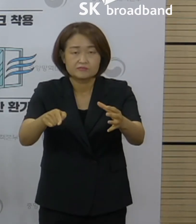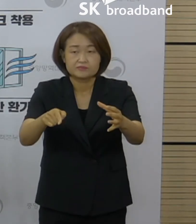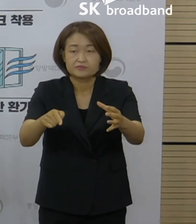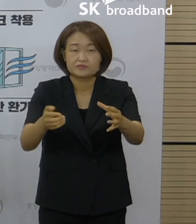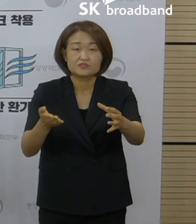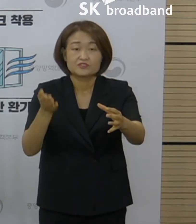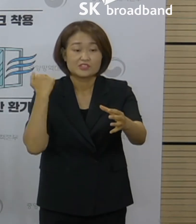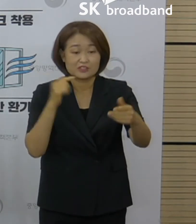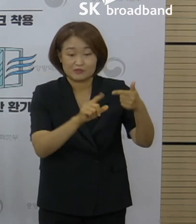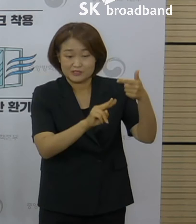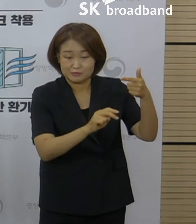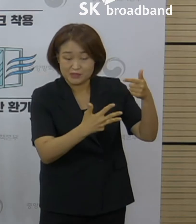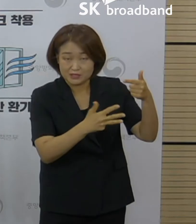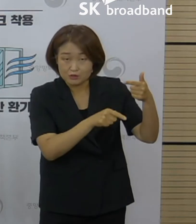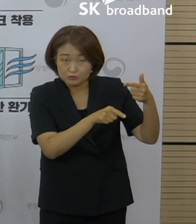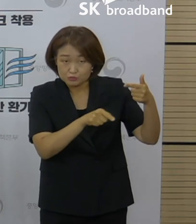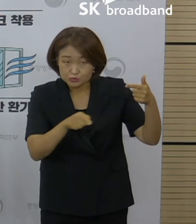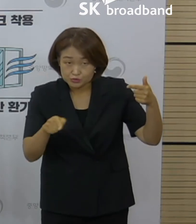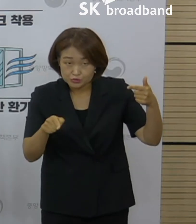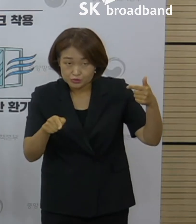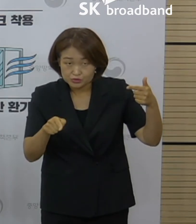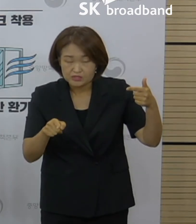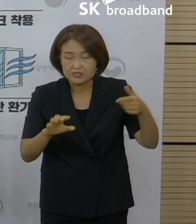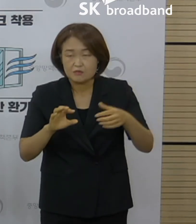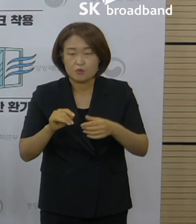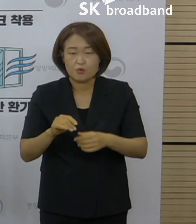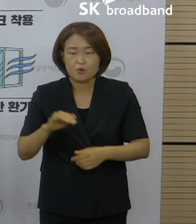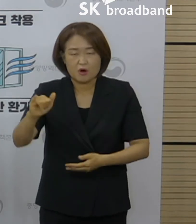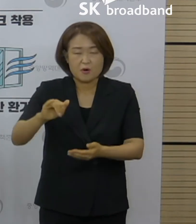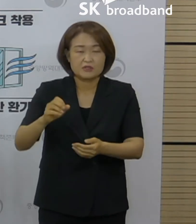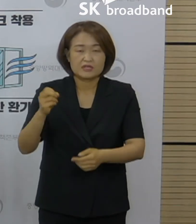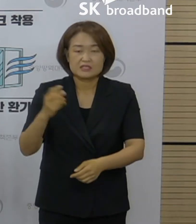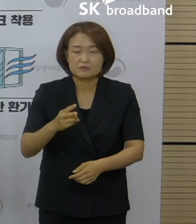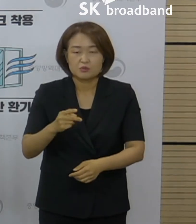6월 28일부터 좌석 점유율 제한 등의 조치 또